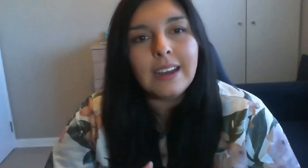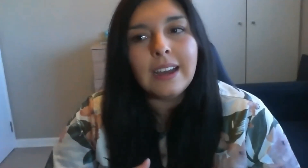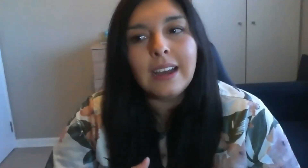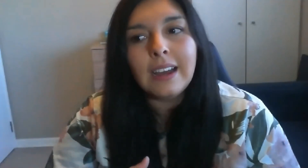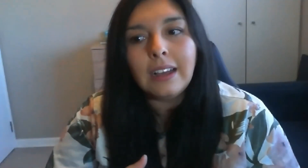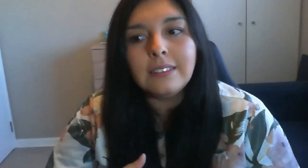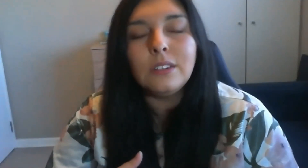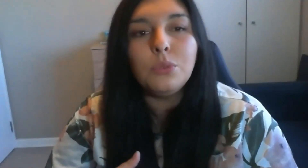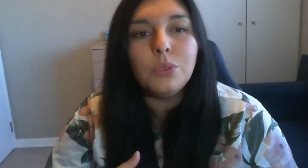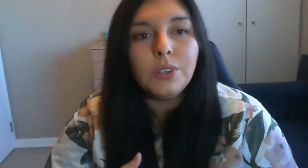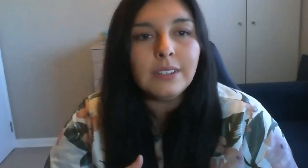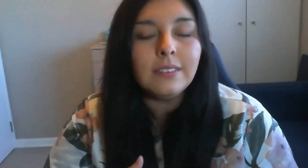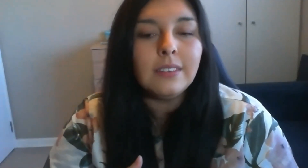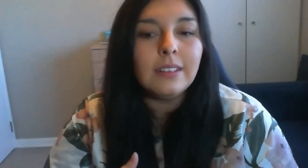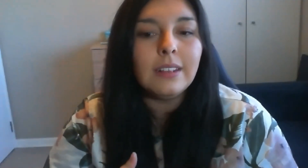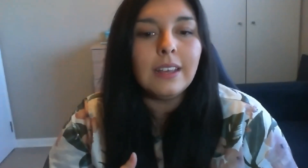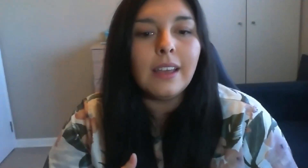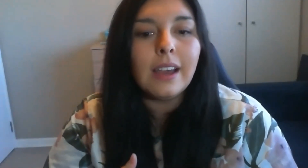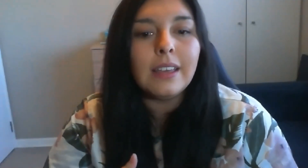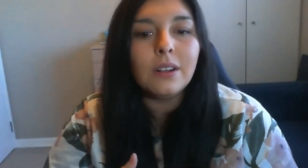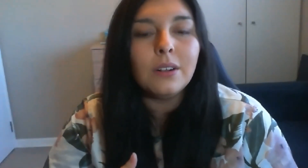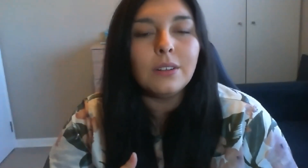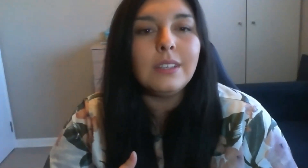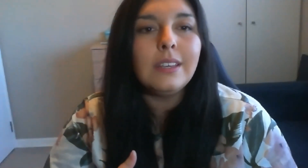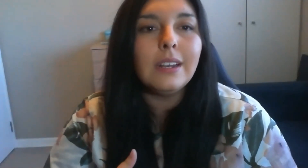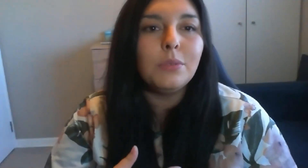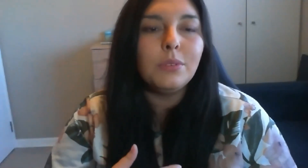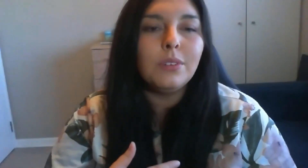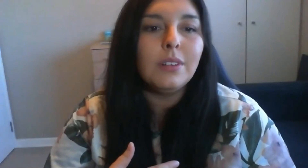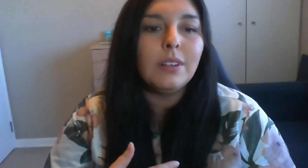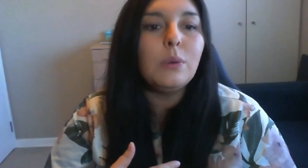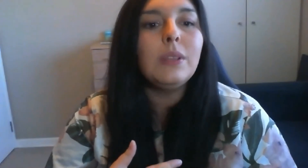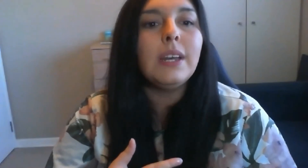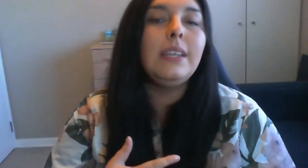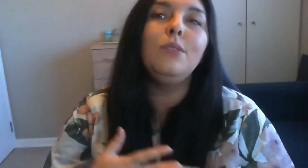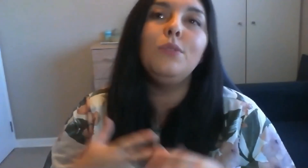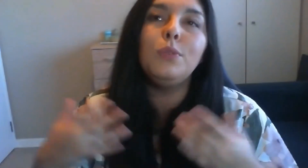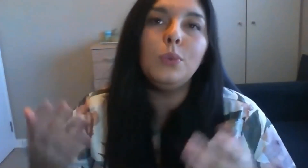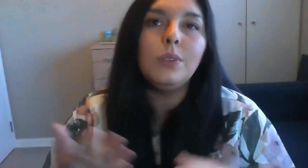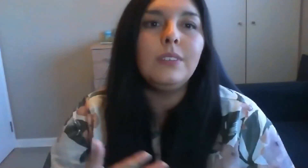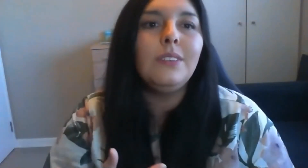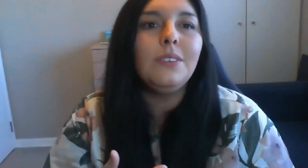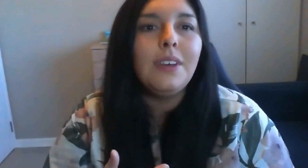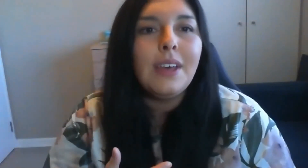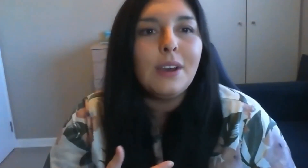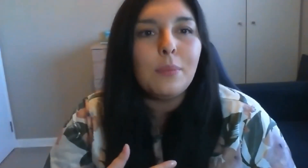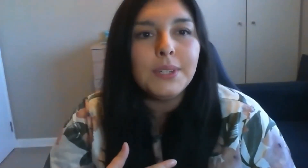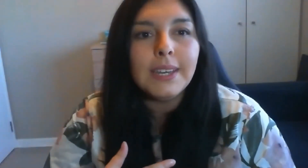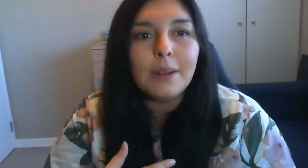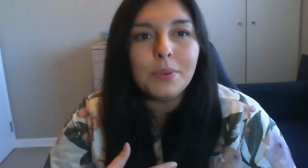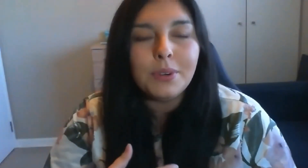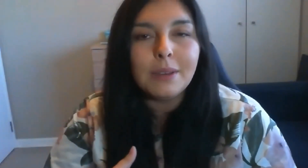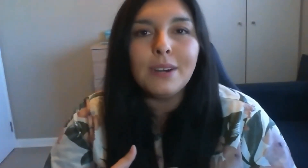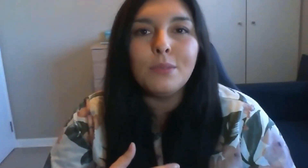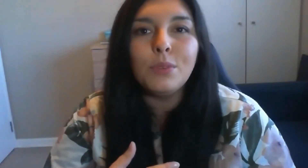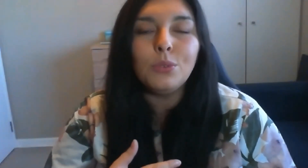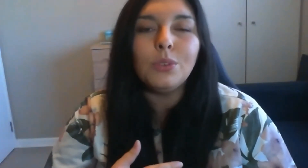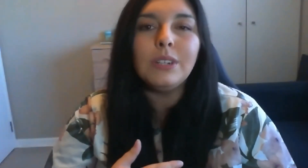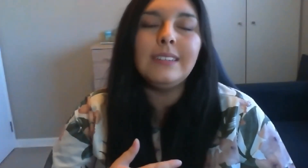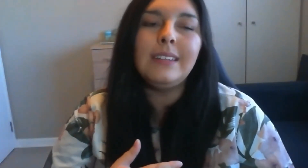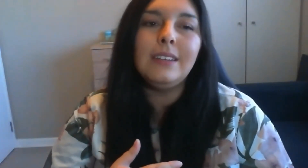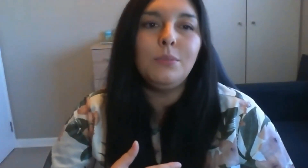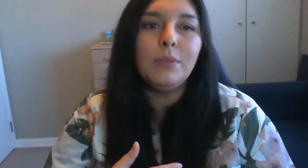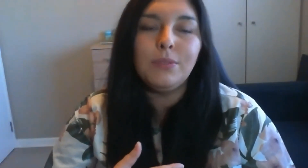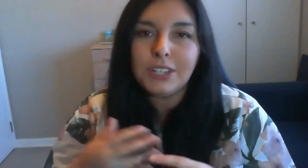a ser tutores, si a alguno le gustaría en el futuro, apoyar el programa como